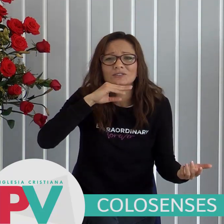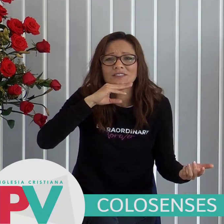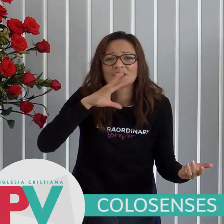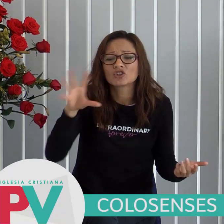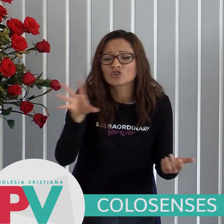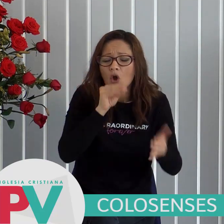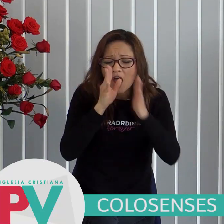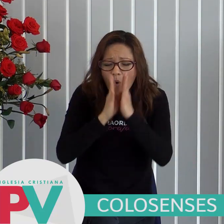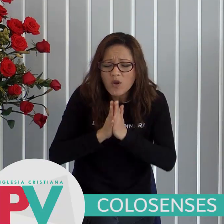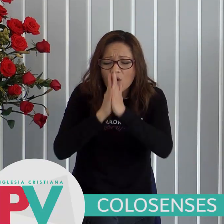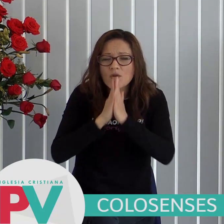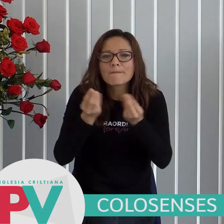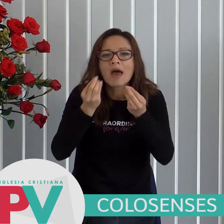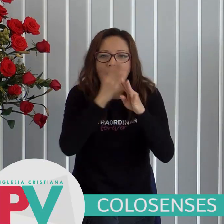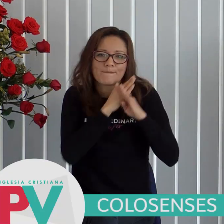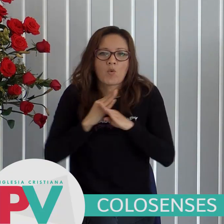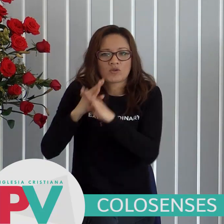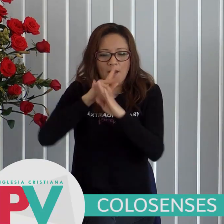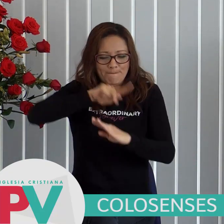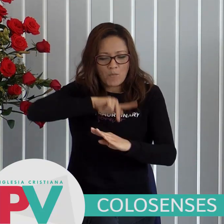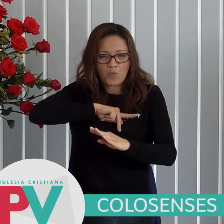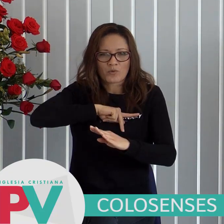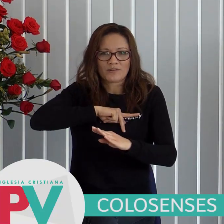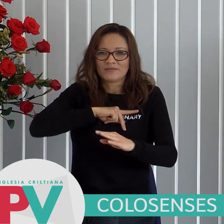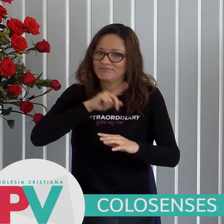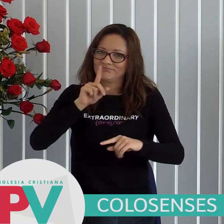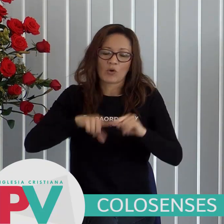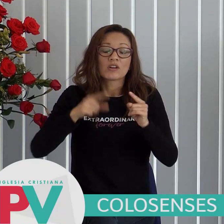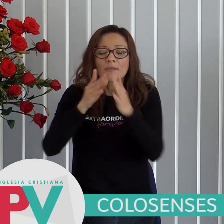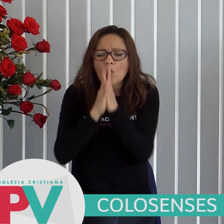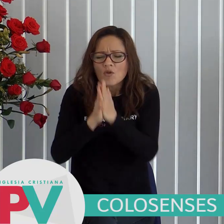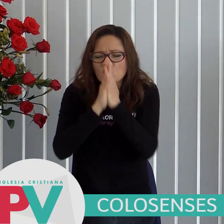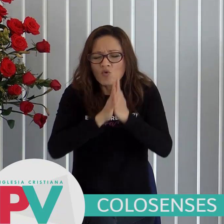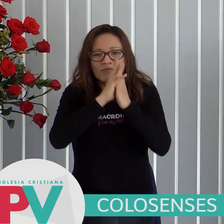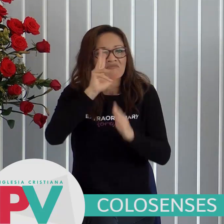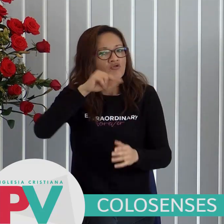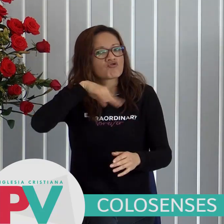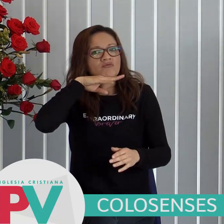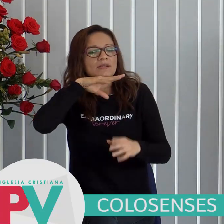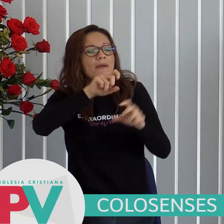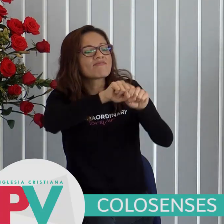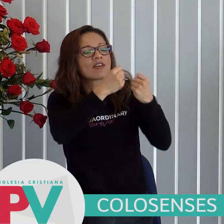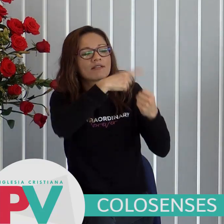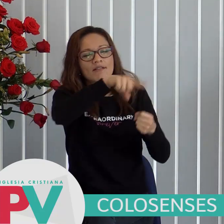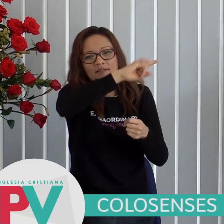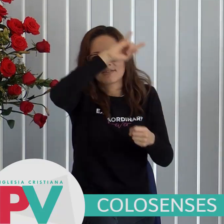todas nuestras oraciones para destruir la obra del diablo, viejo.